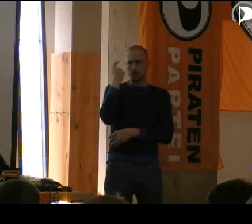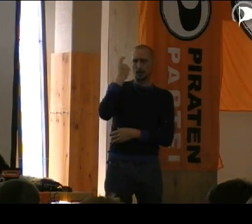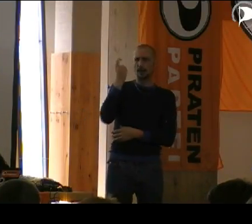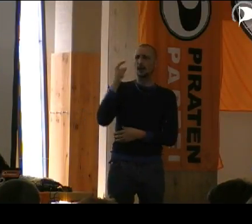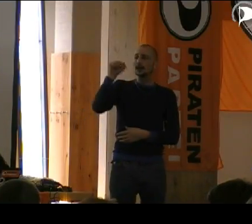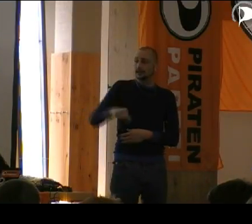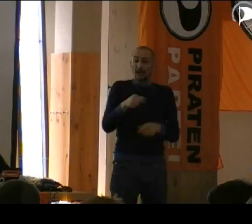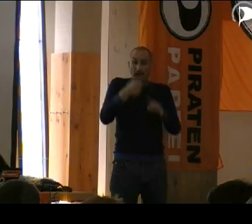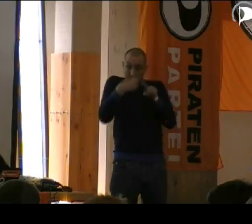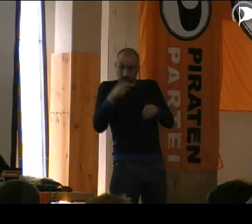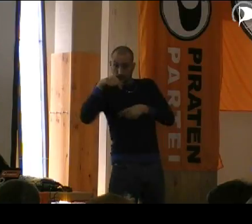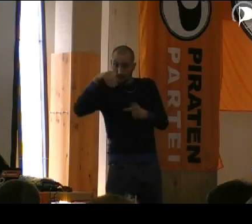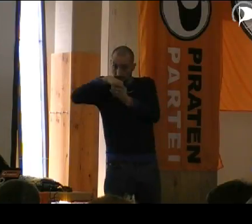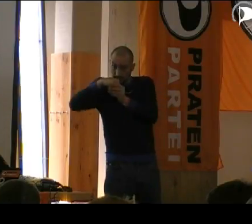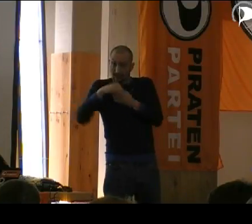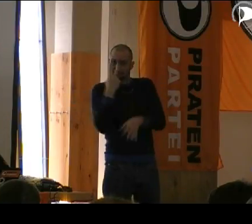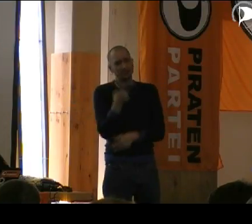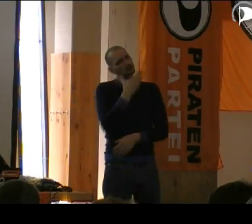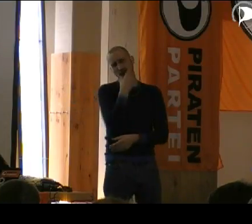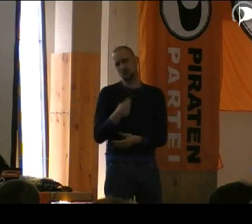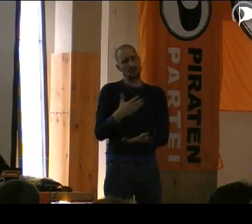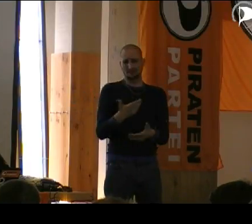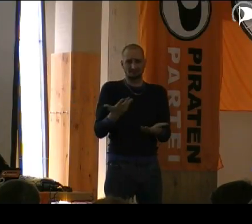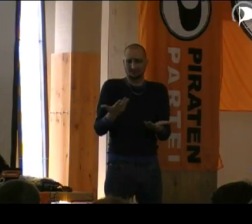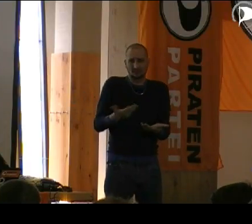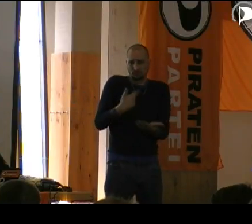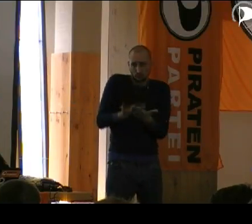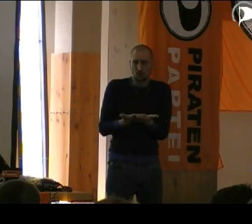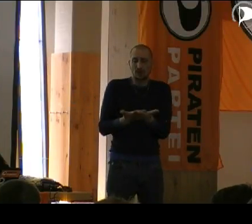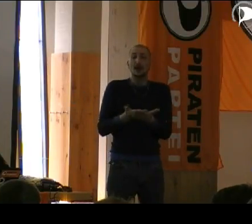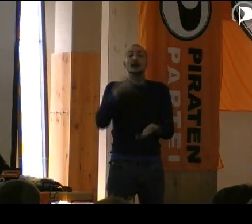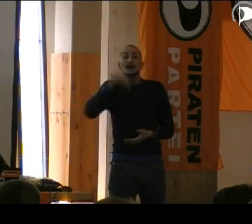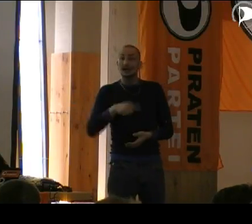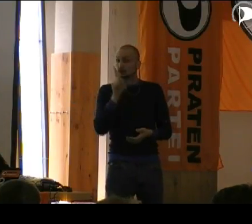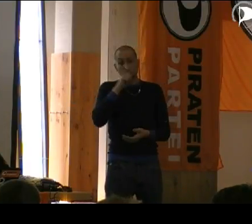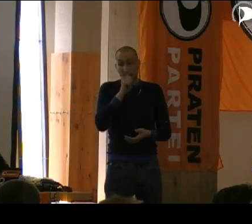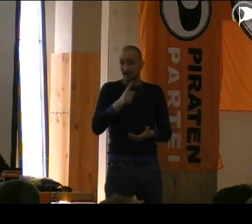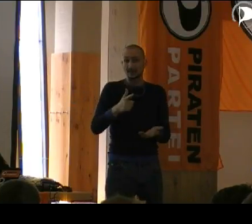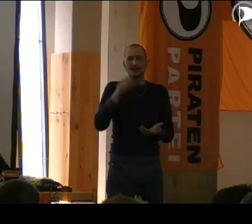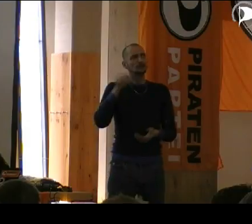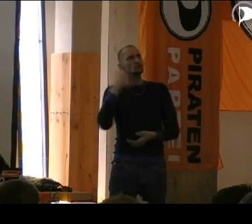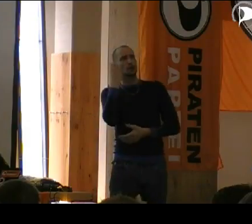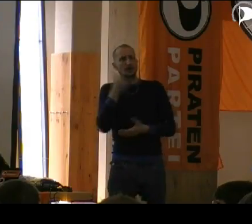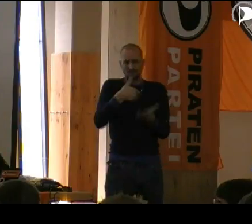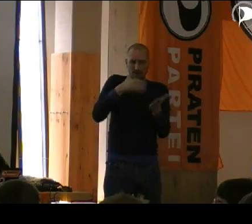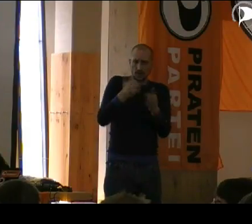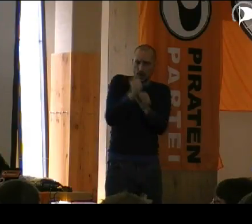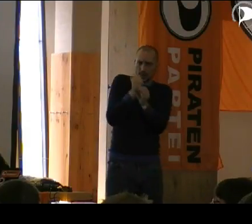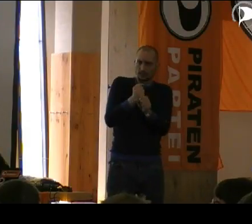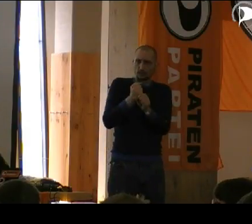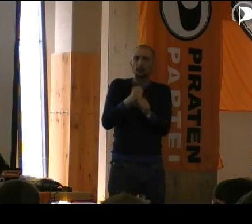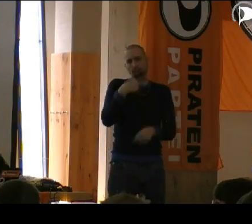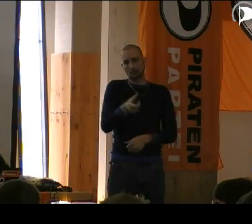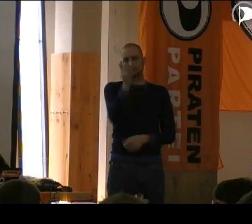auf der anderen seite das ist keine hübsche situation das macht keinen spaß da muss man sich sehr genau überlegen ob wir weiter arbeiten und leider hören dann noch zehn tiere